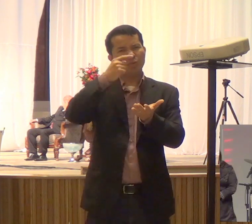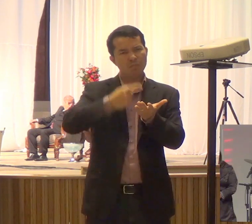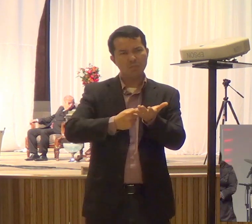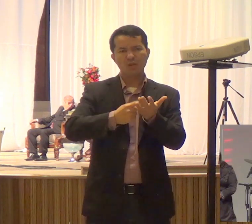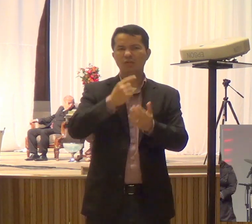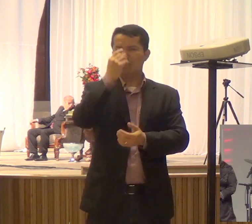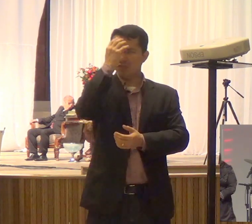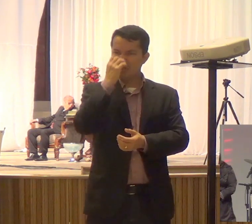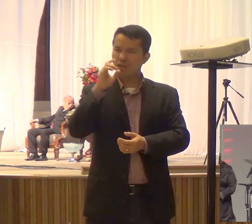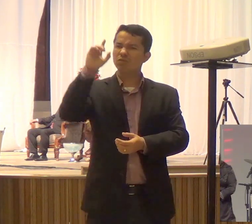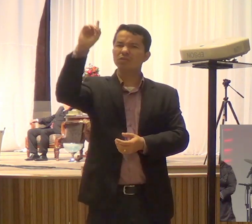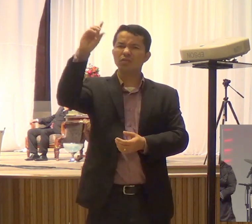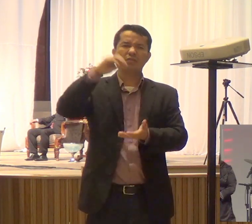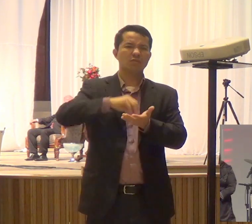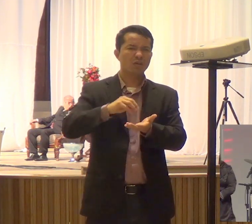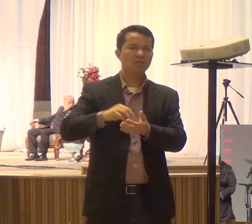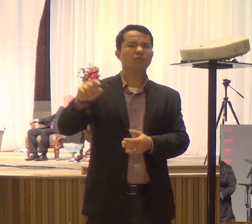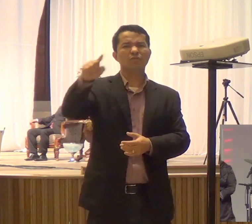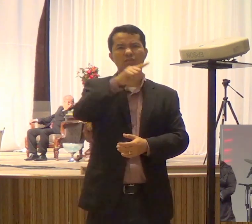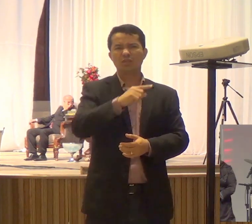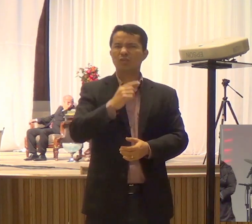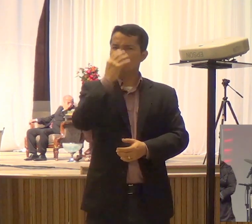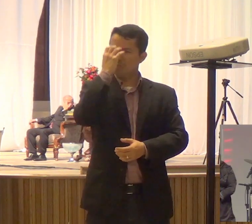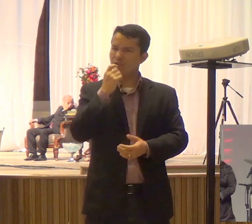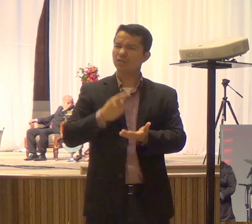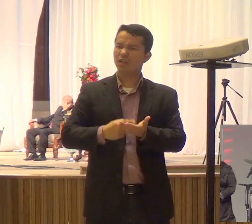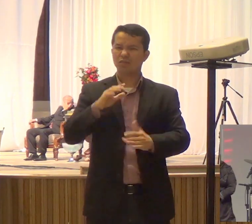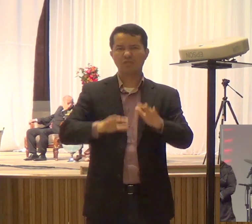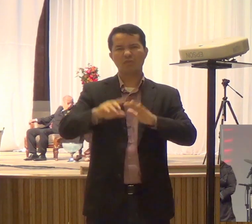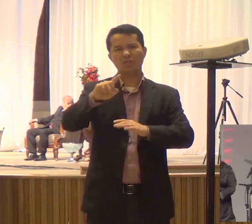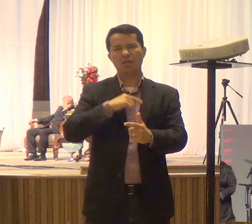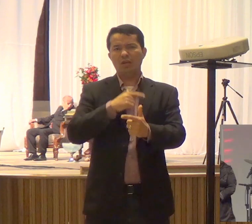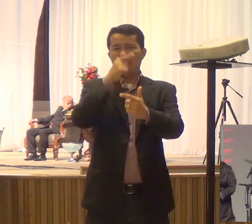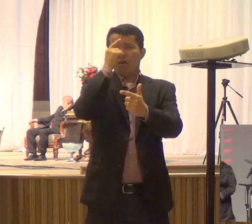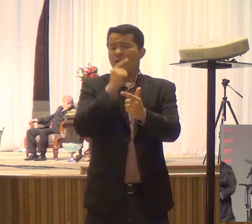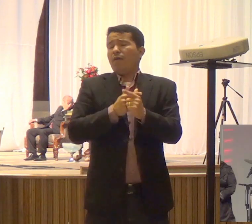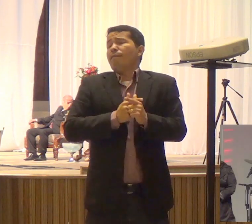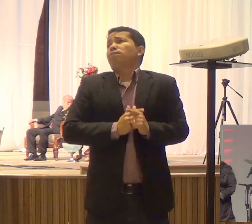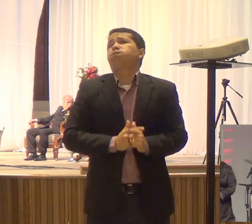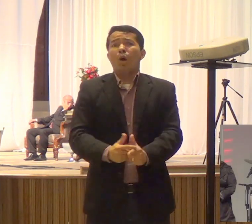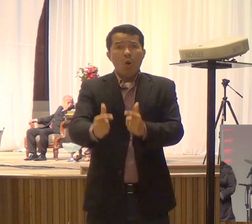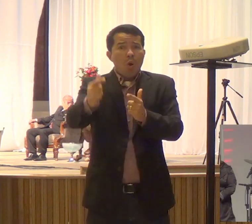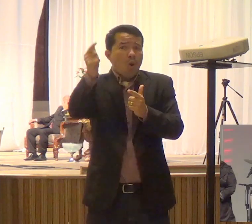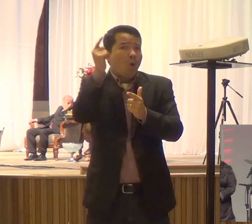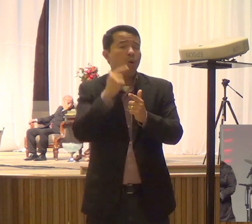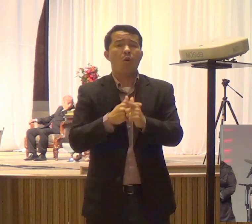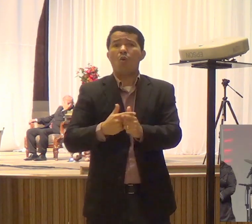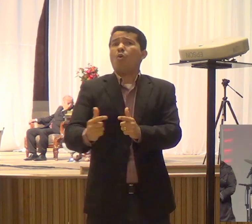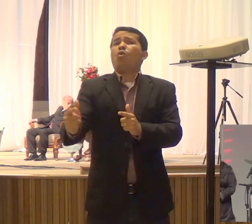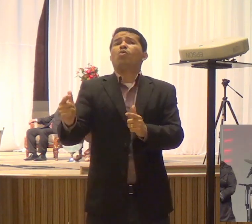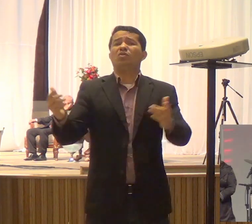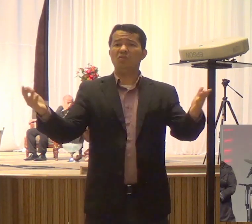não vê frutos na sua vida, não volta e fica chamuscada, eu quero te dizer, vamos fugir nessa noite, em nome de